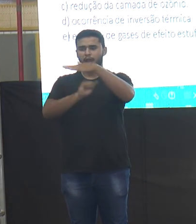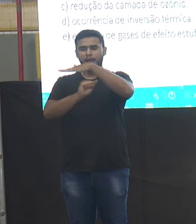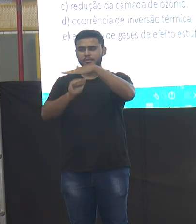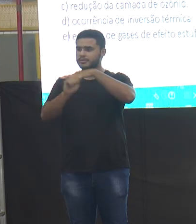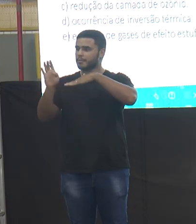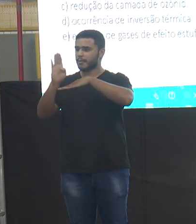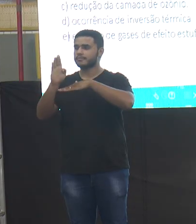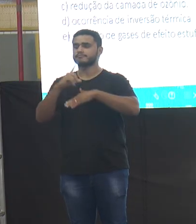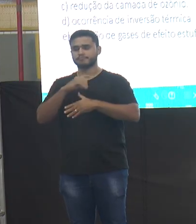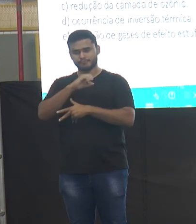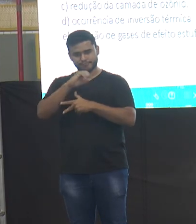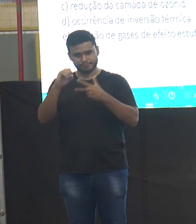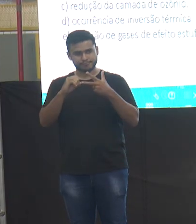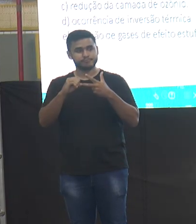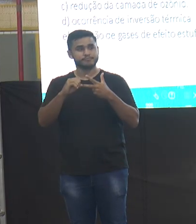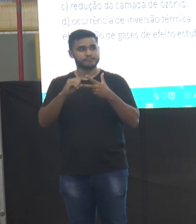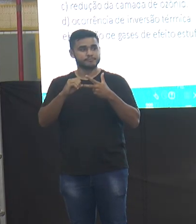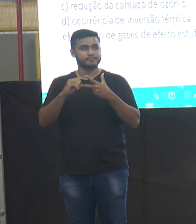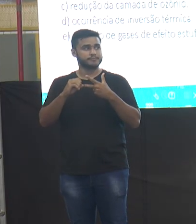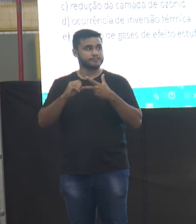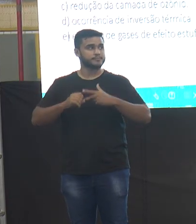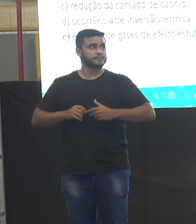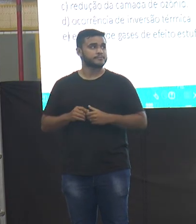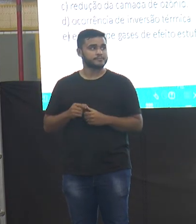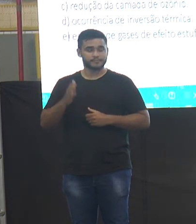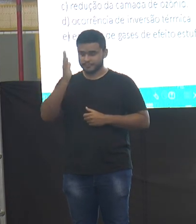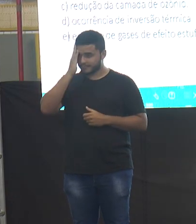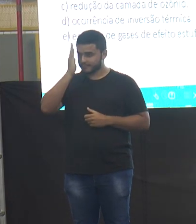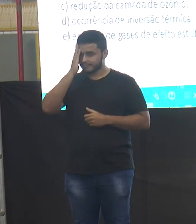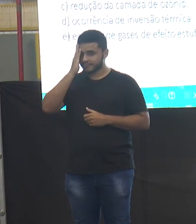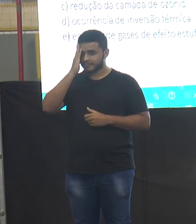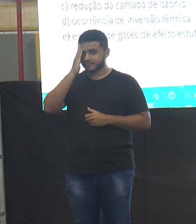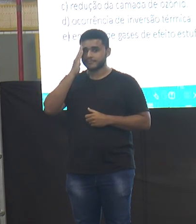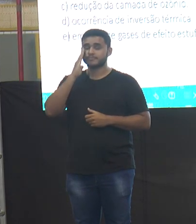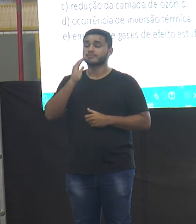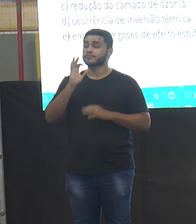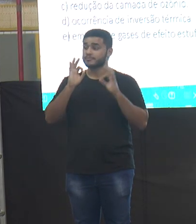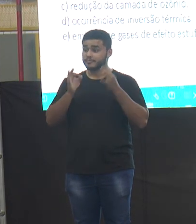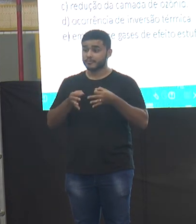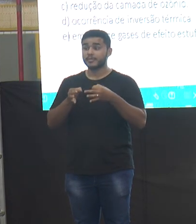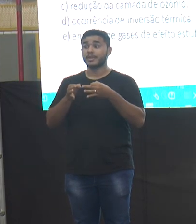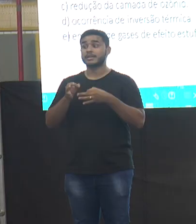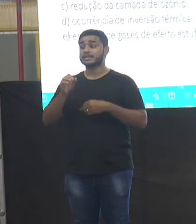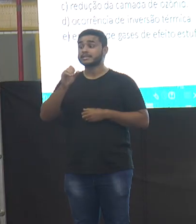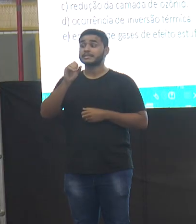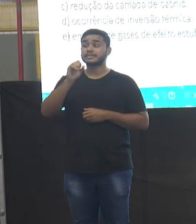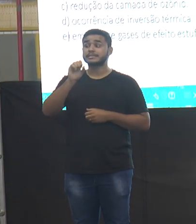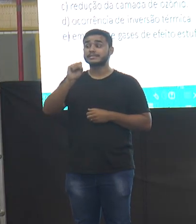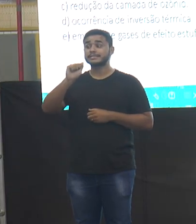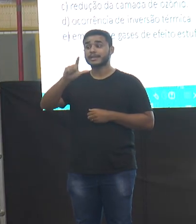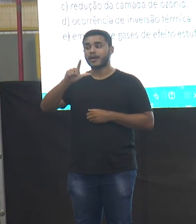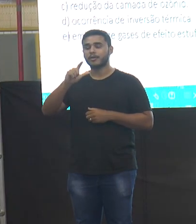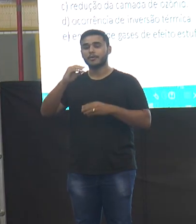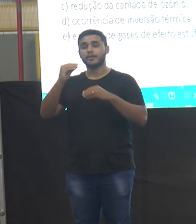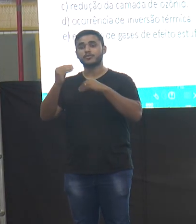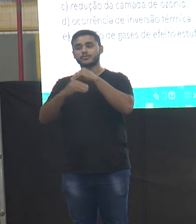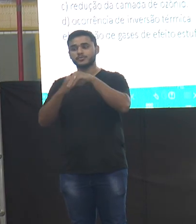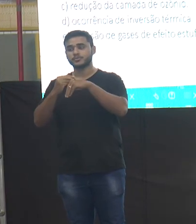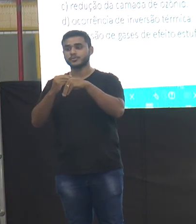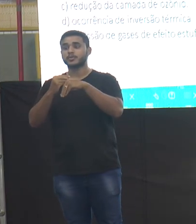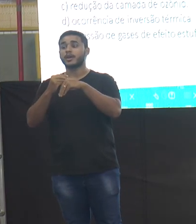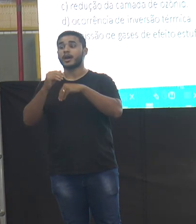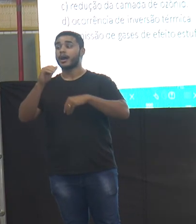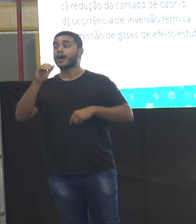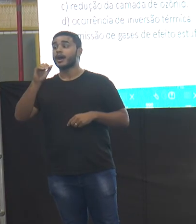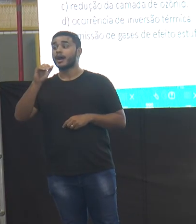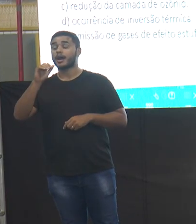coisa mais importante é ácido mais base, sal mais água. Neutraliza. O ácido neutraliza a base e a base neutraliza o